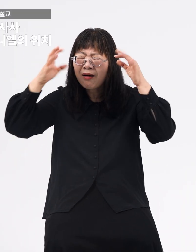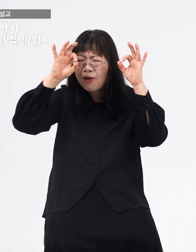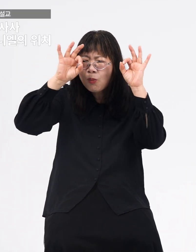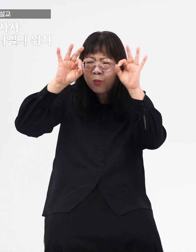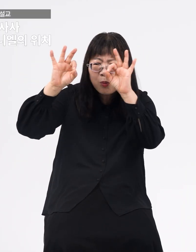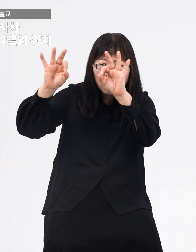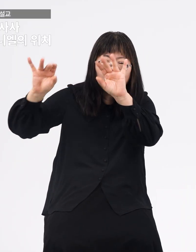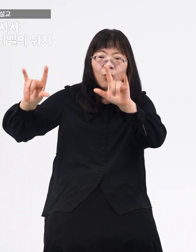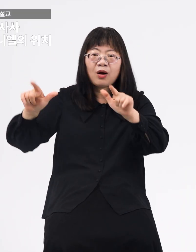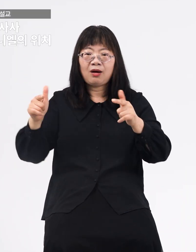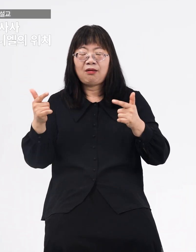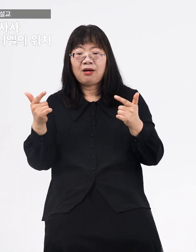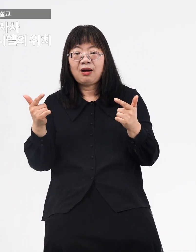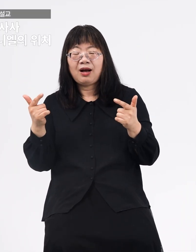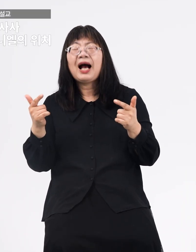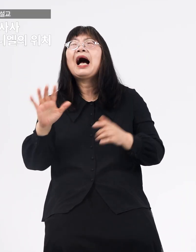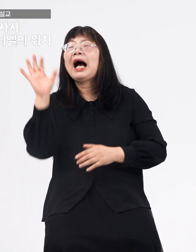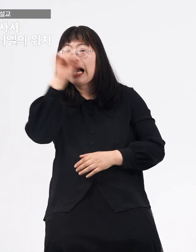보고가 아니라